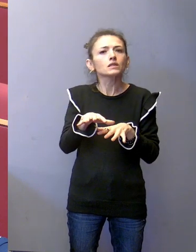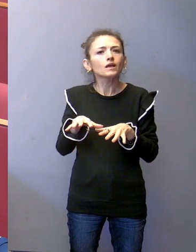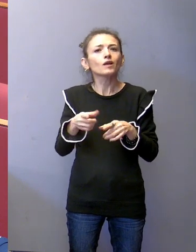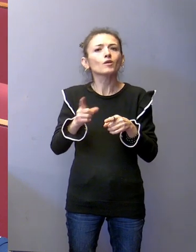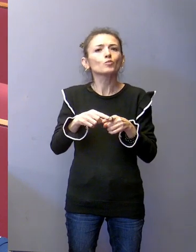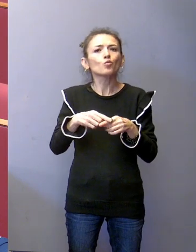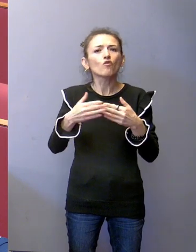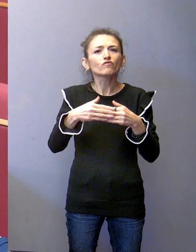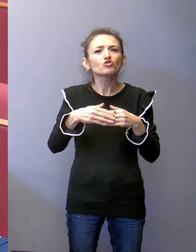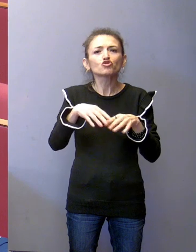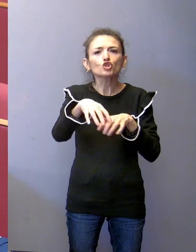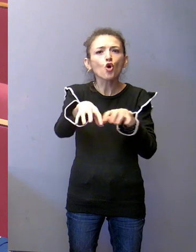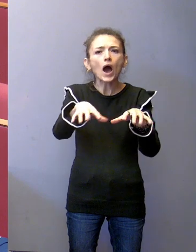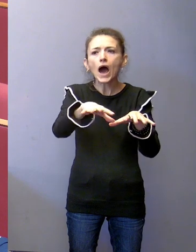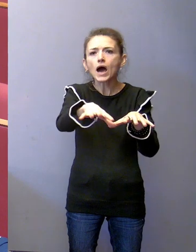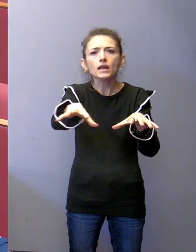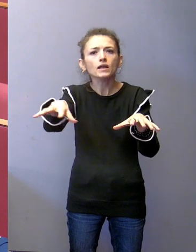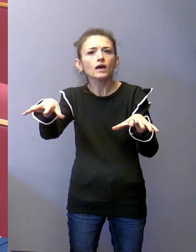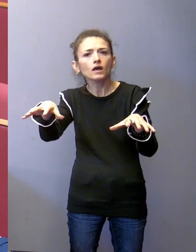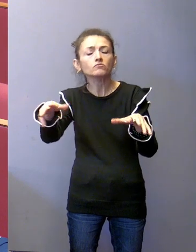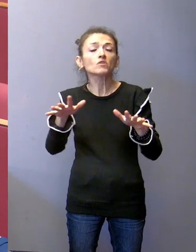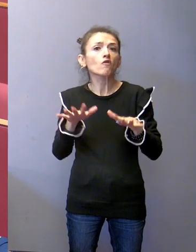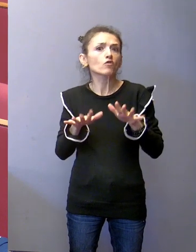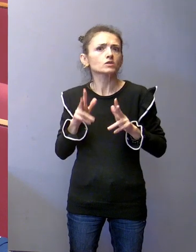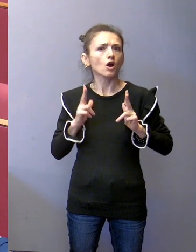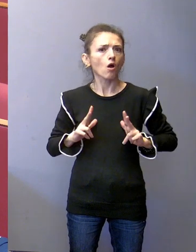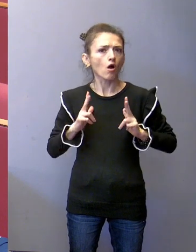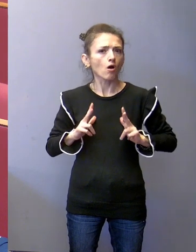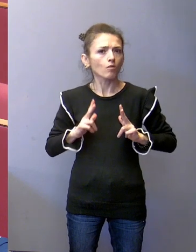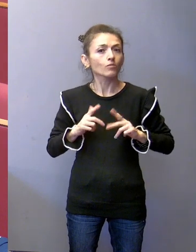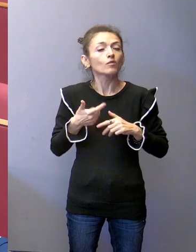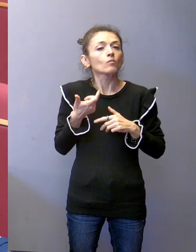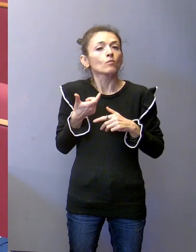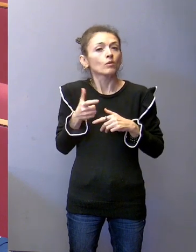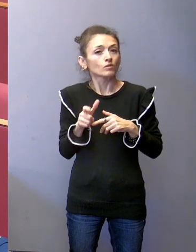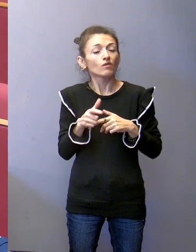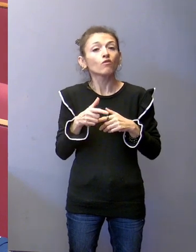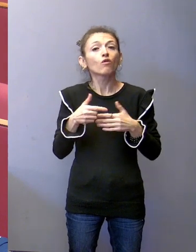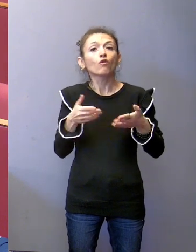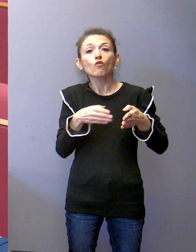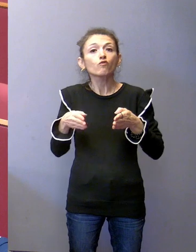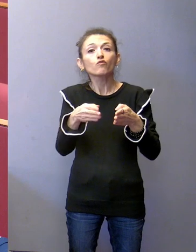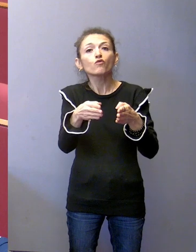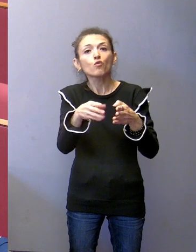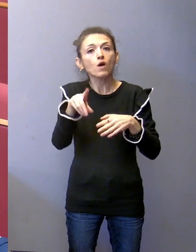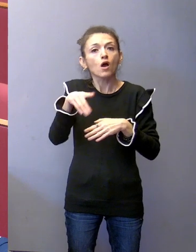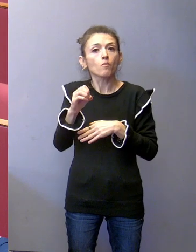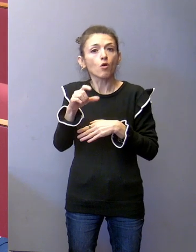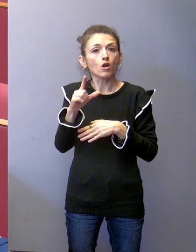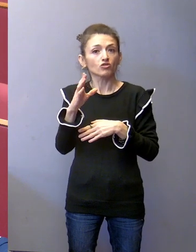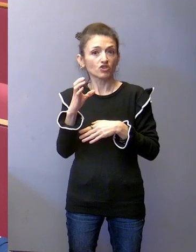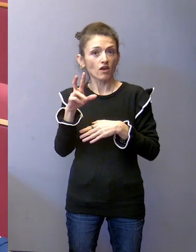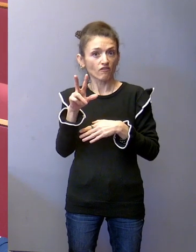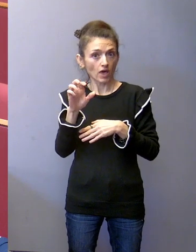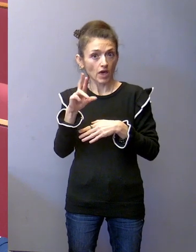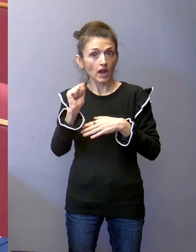alle aree circostanti può venire comodo Considerando che appena di là dalla dal fiume folcevera al di